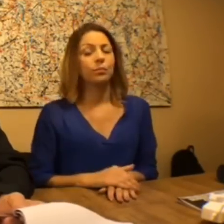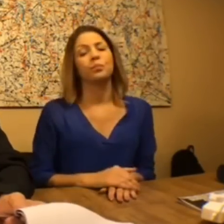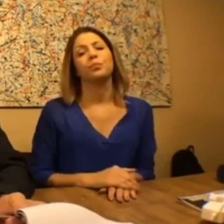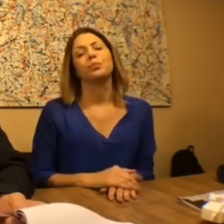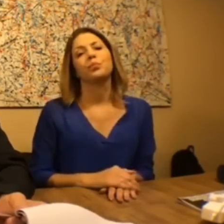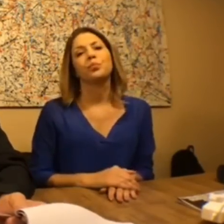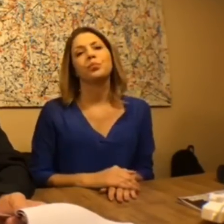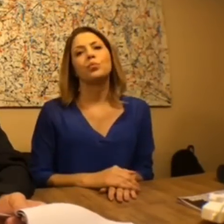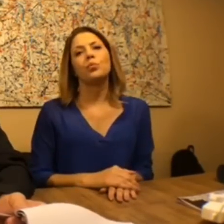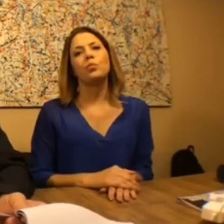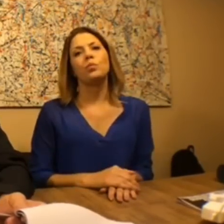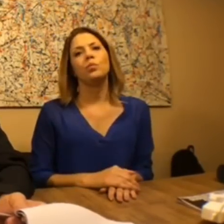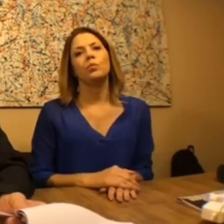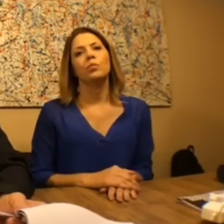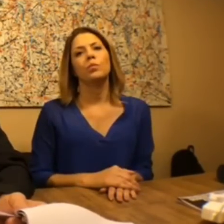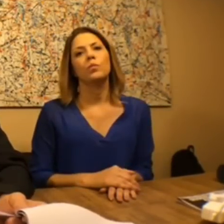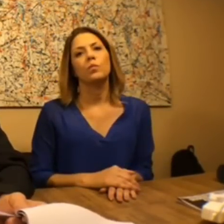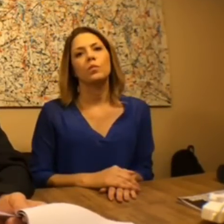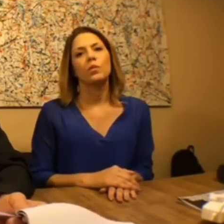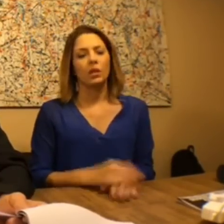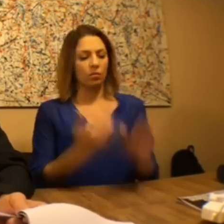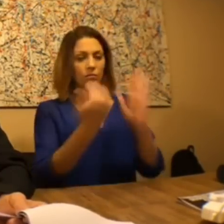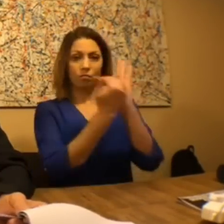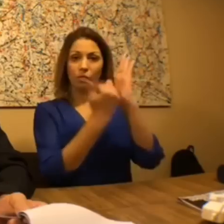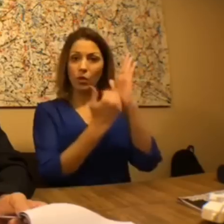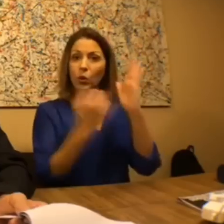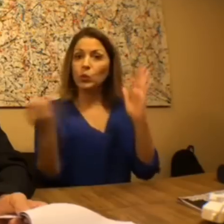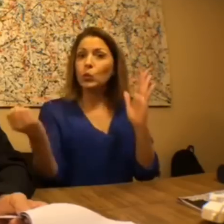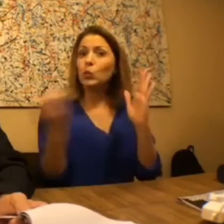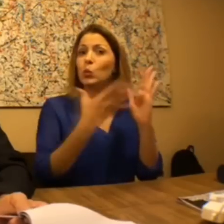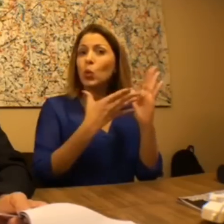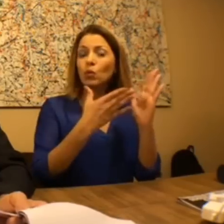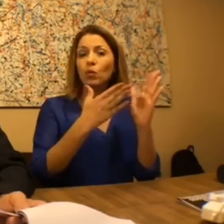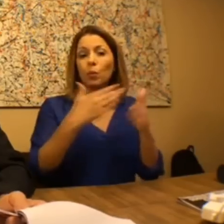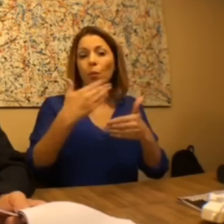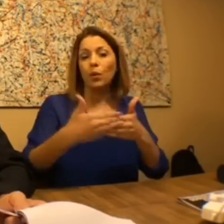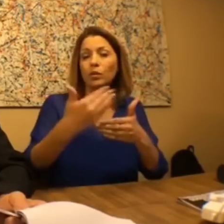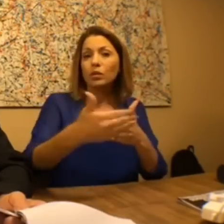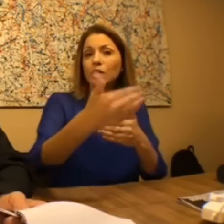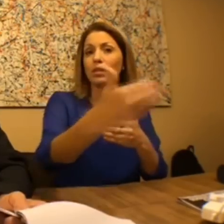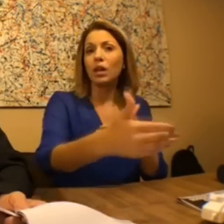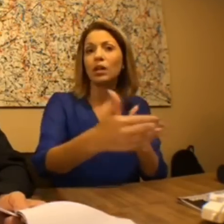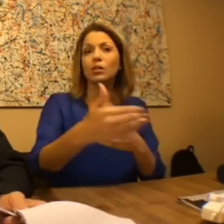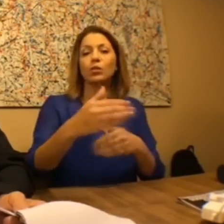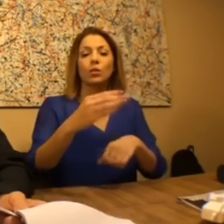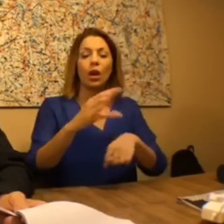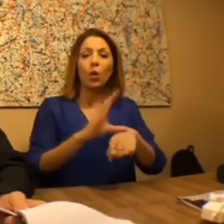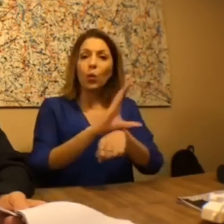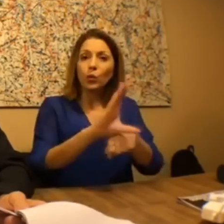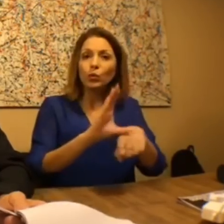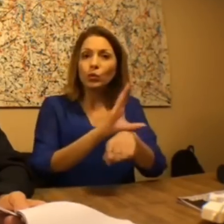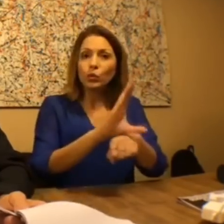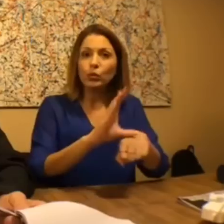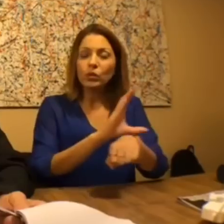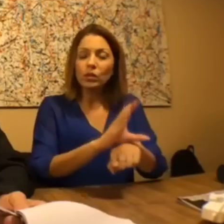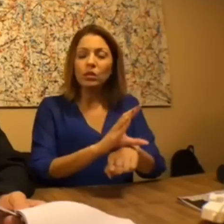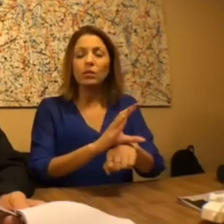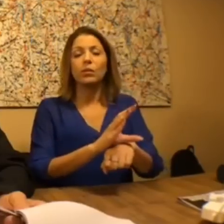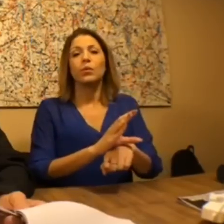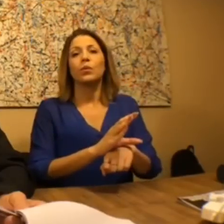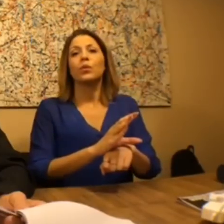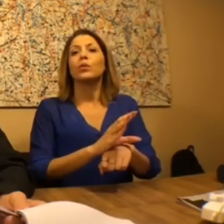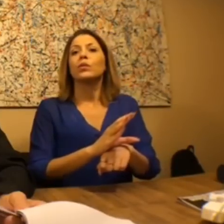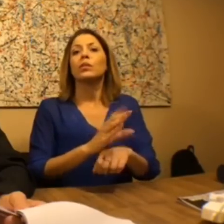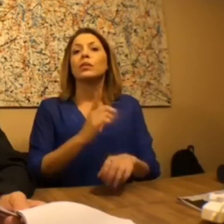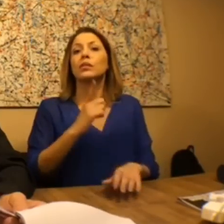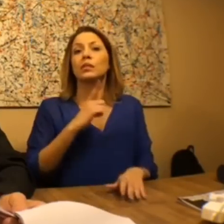estabelecer novo processo constituinte para aumentar o poder do Estado via democratização